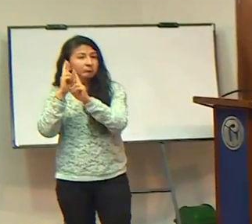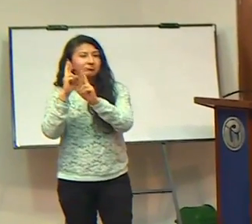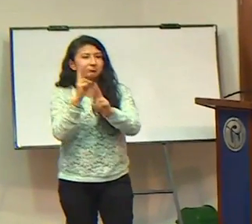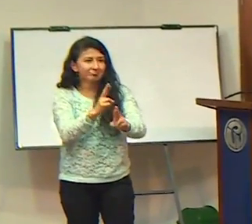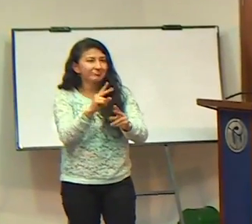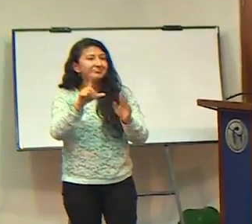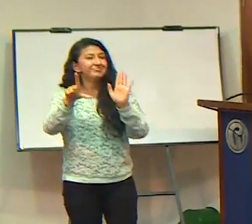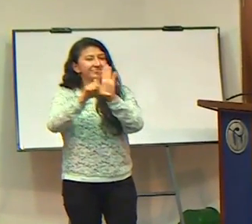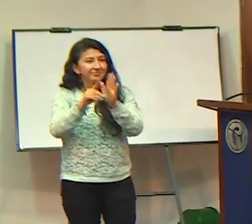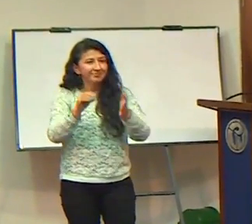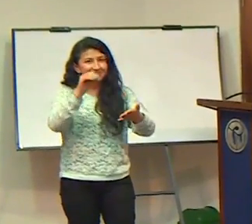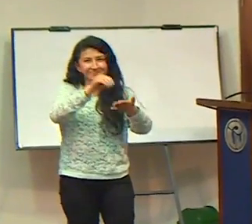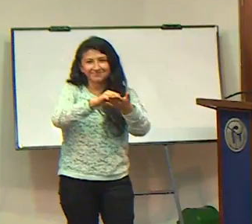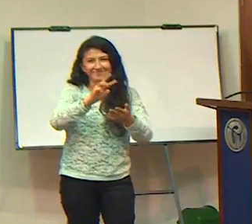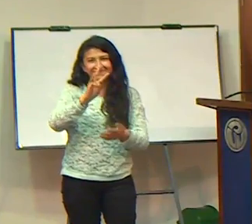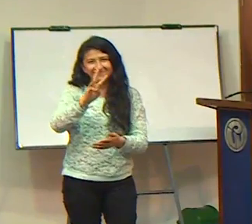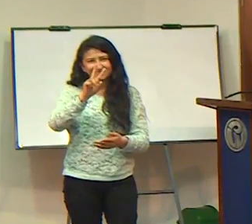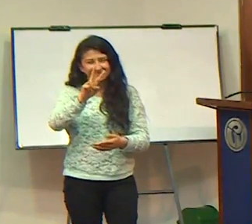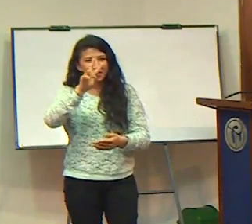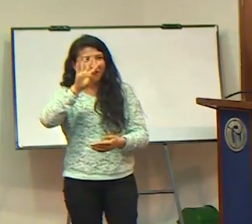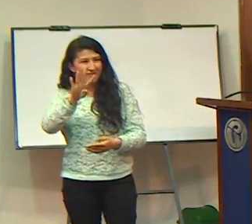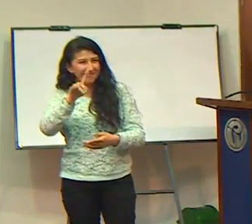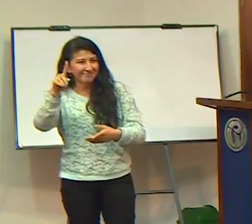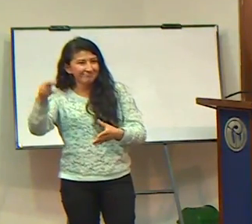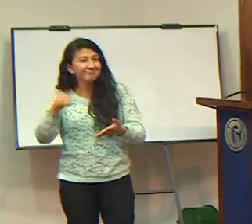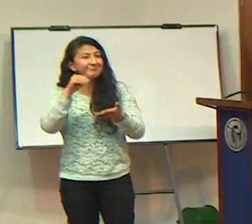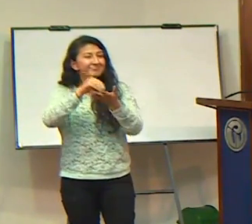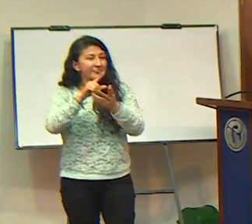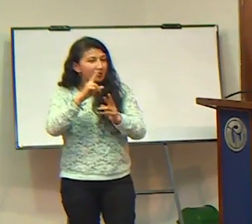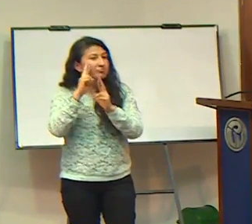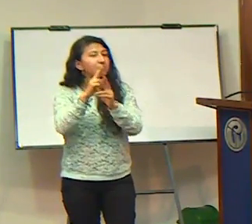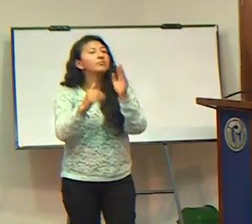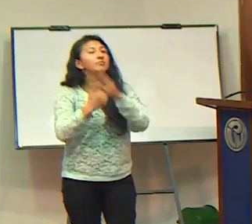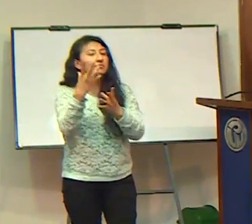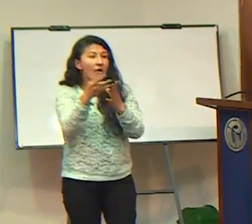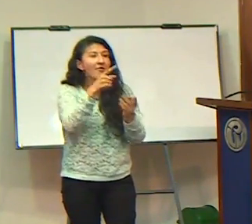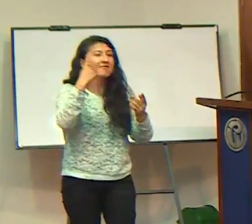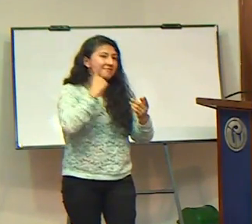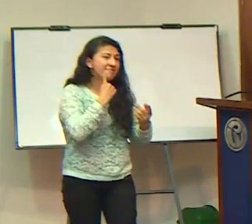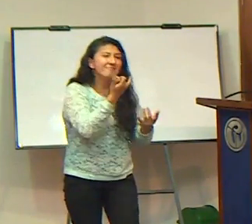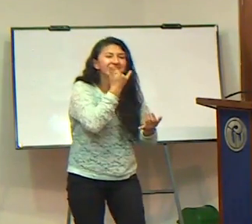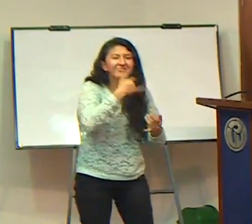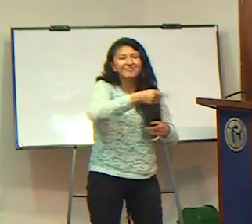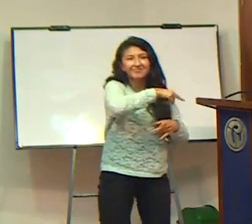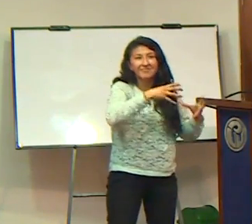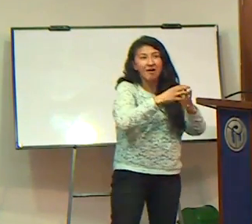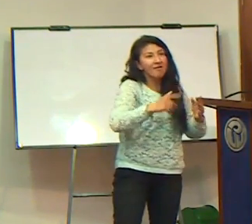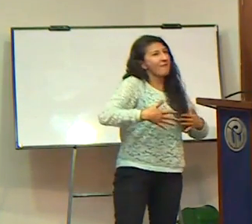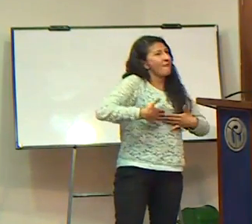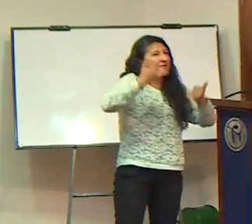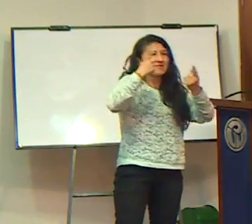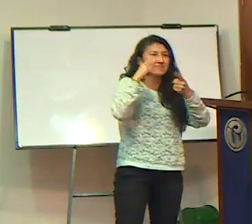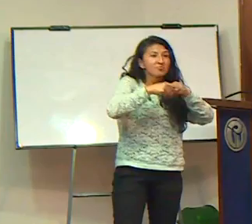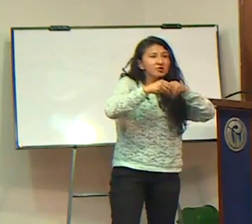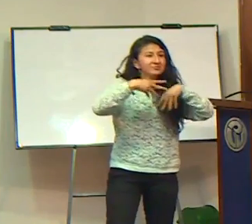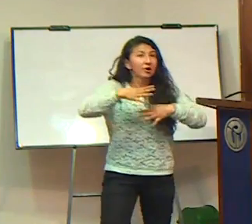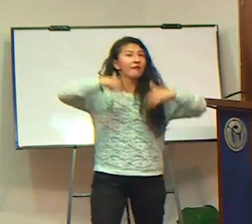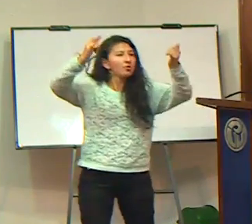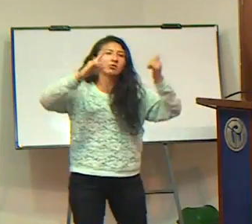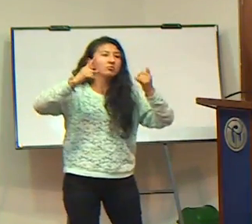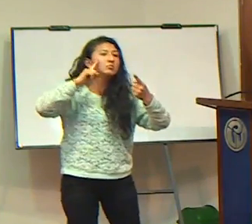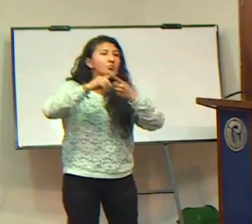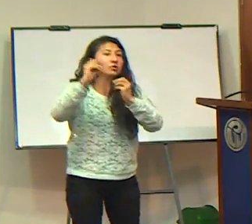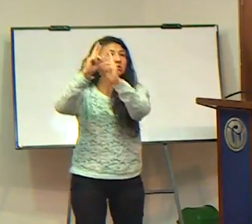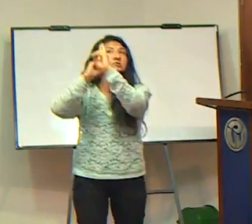aspecto y para ese año sí se reconoce legalmente en la ley 324 la lengua de